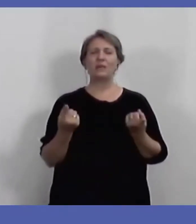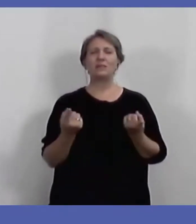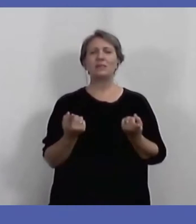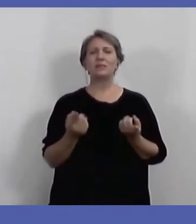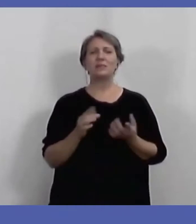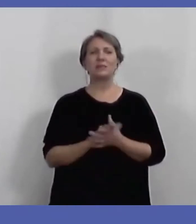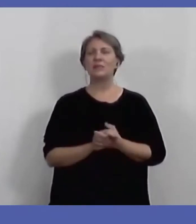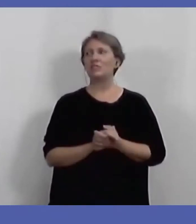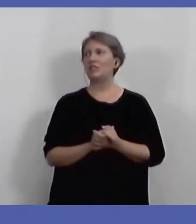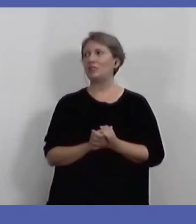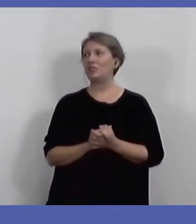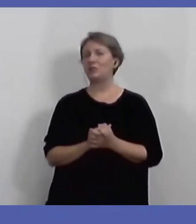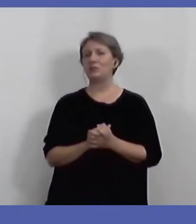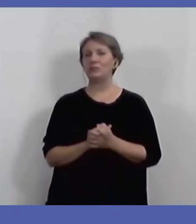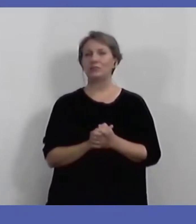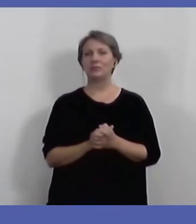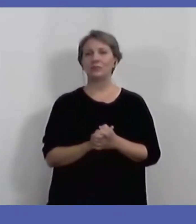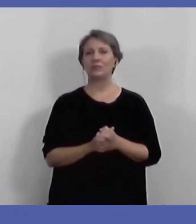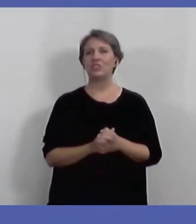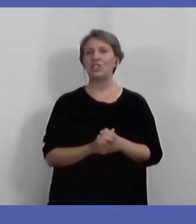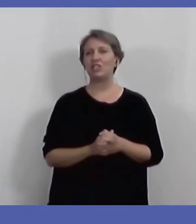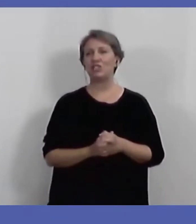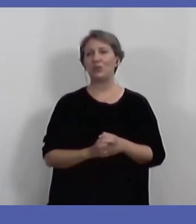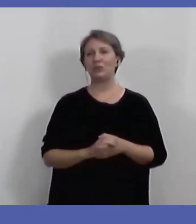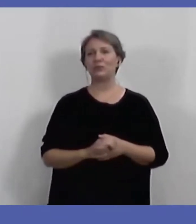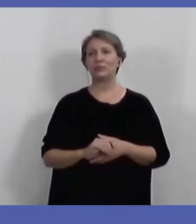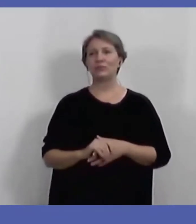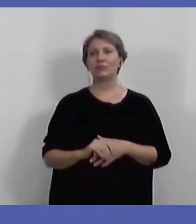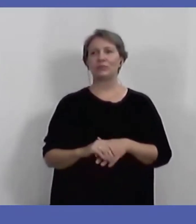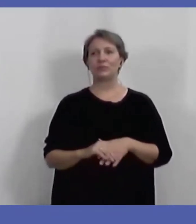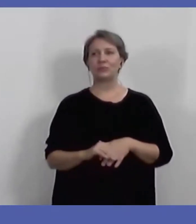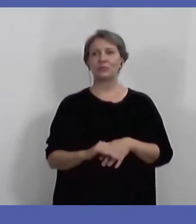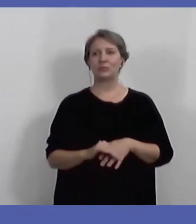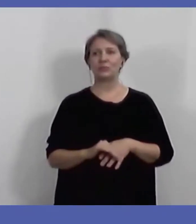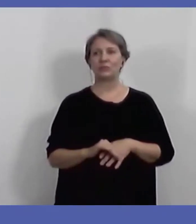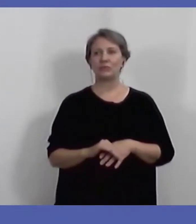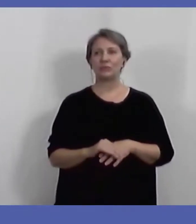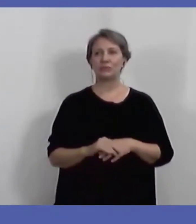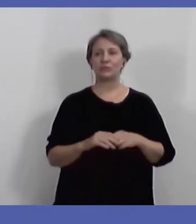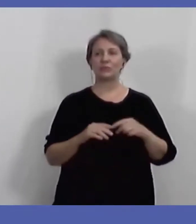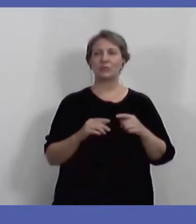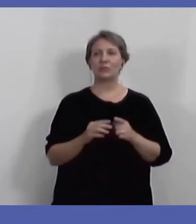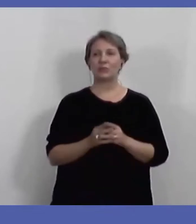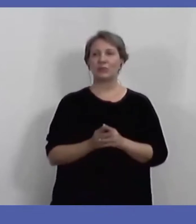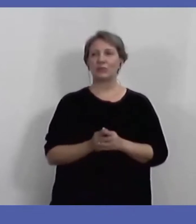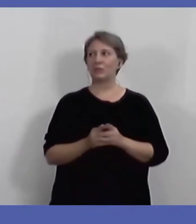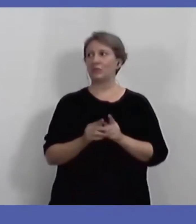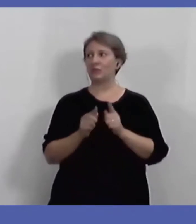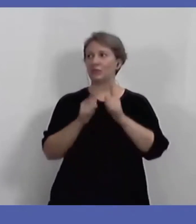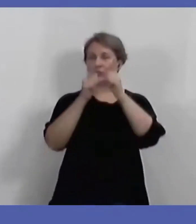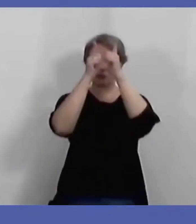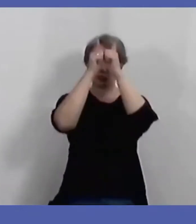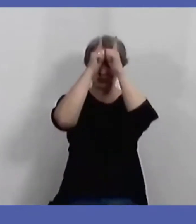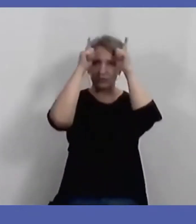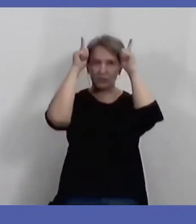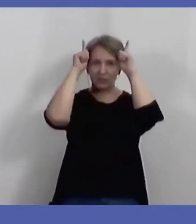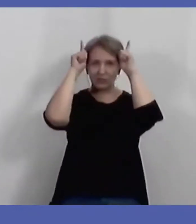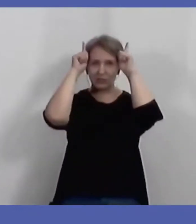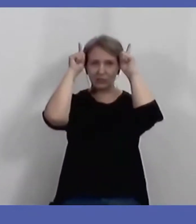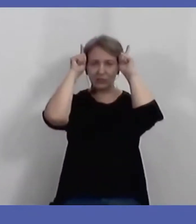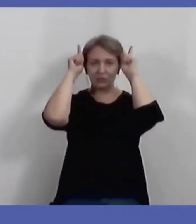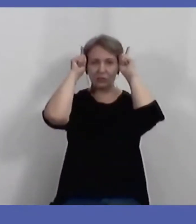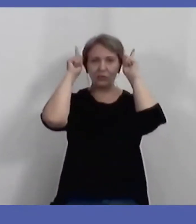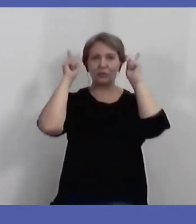outra chave foi usada para abrir a porta de salvação para os